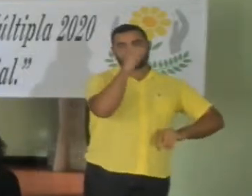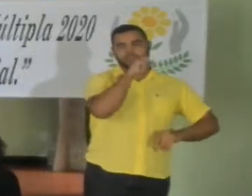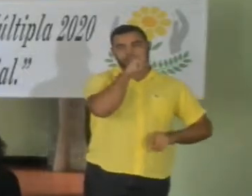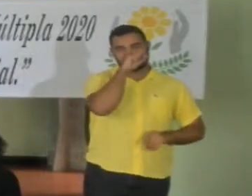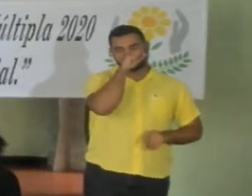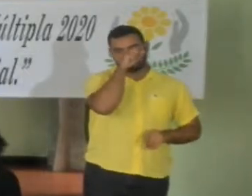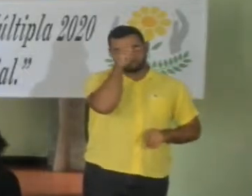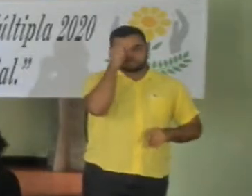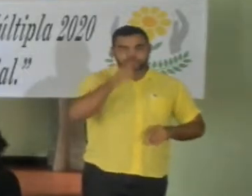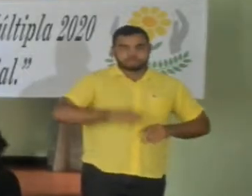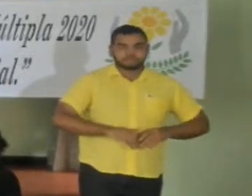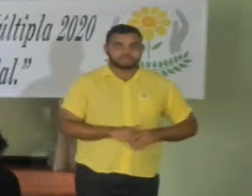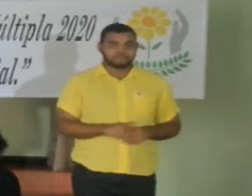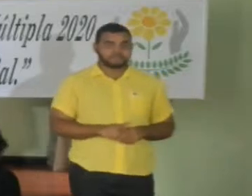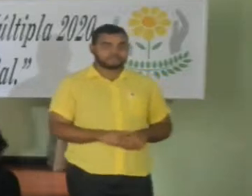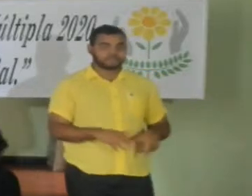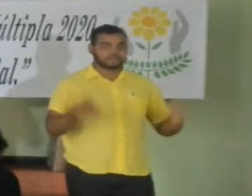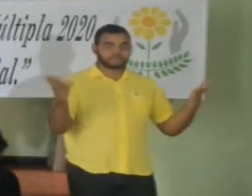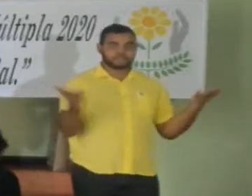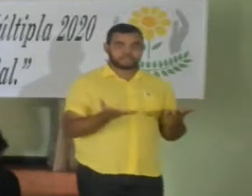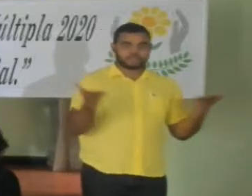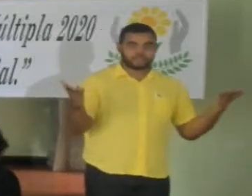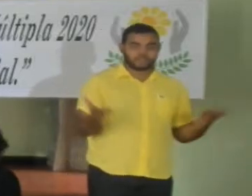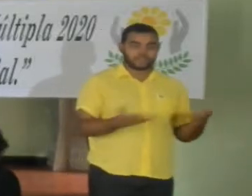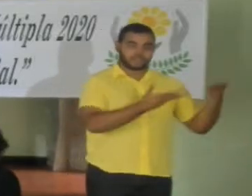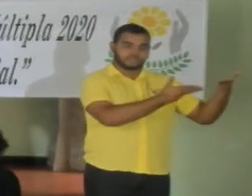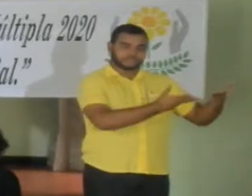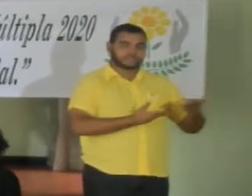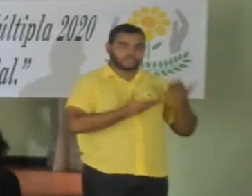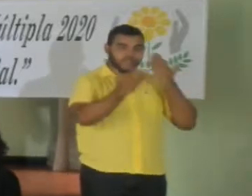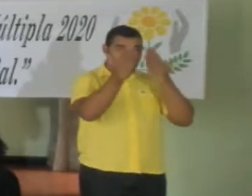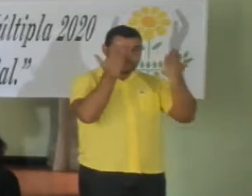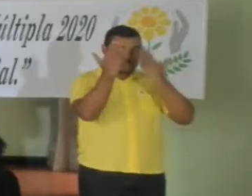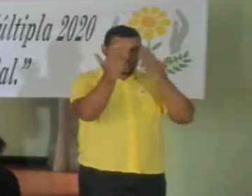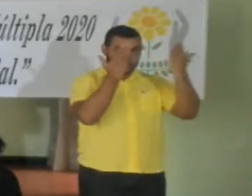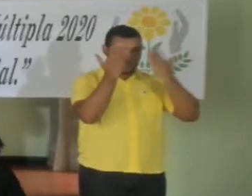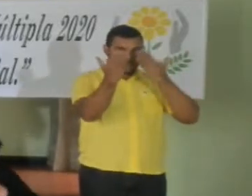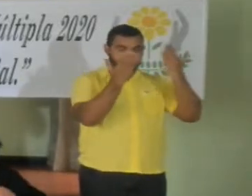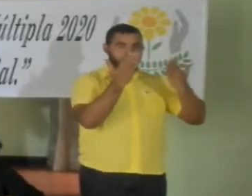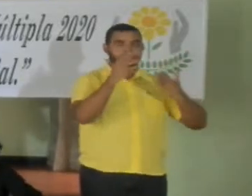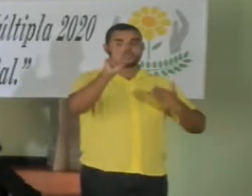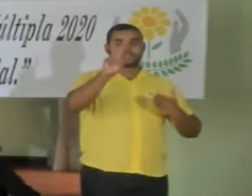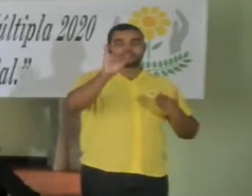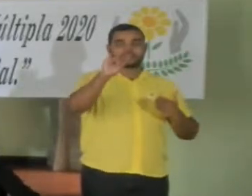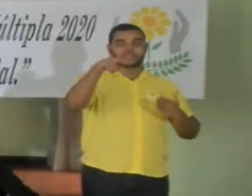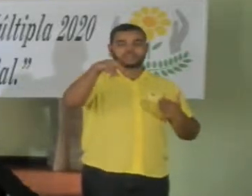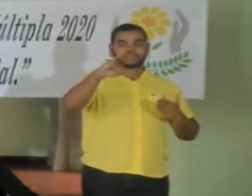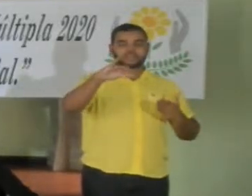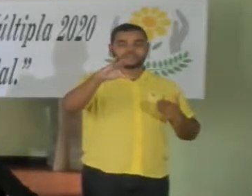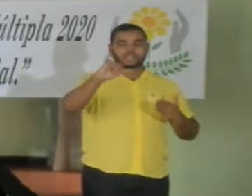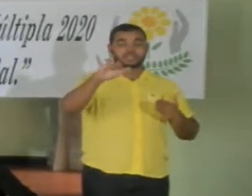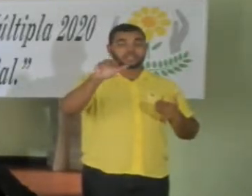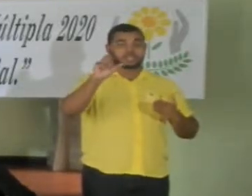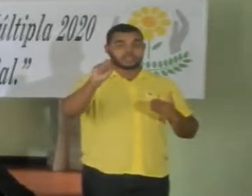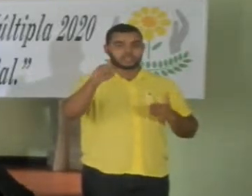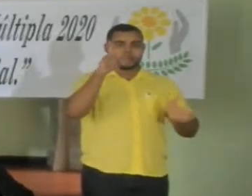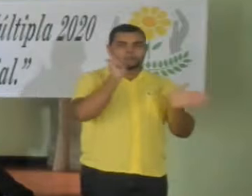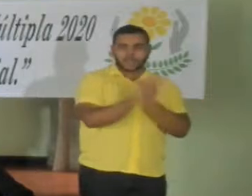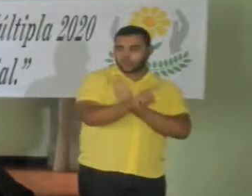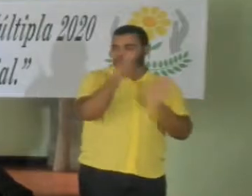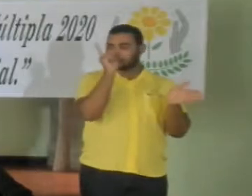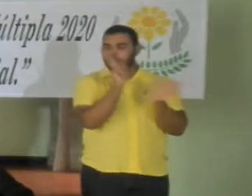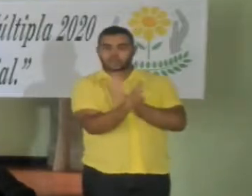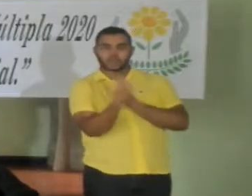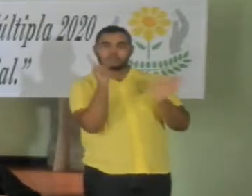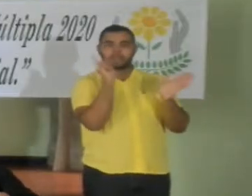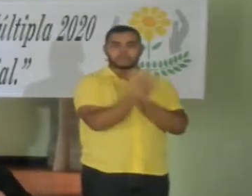Neste momento, eu vou convidar o psicólogo Vinícius, né, que estará mediando um espaço de perguntas dos